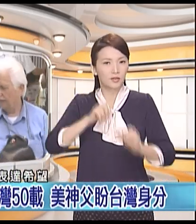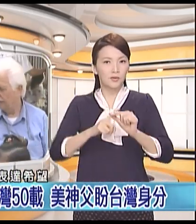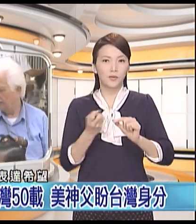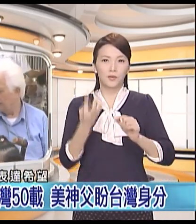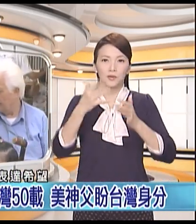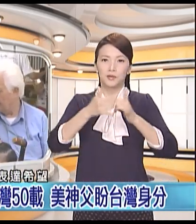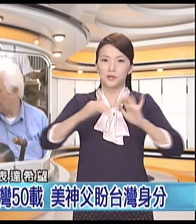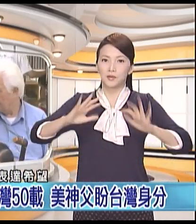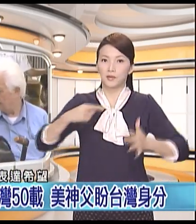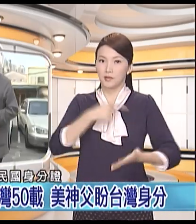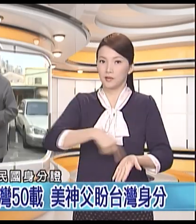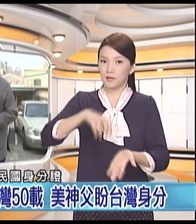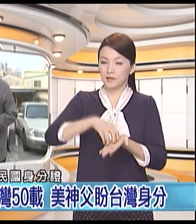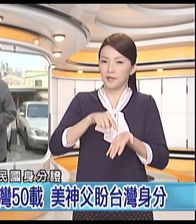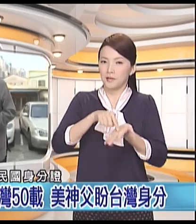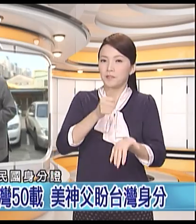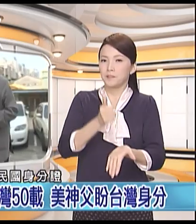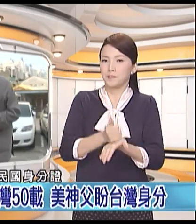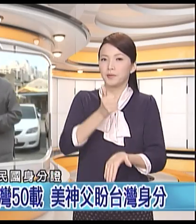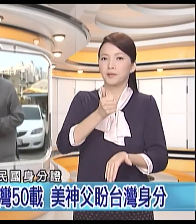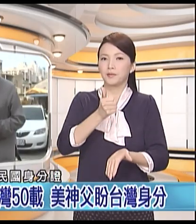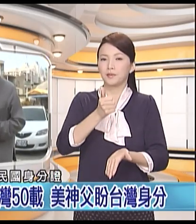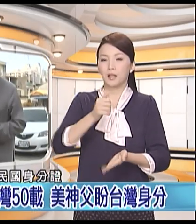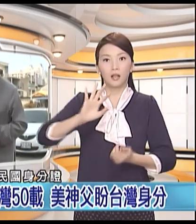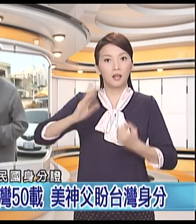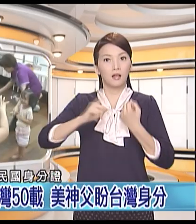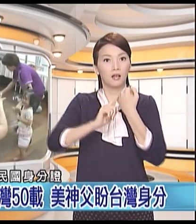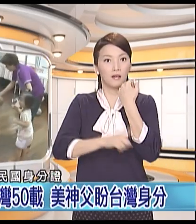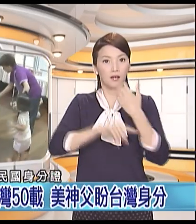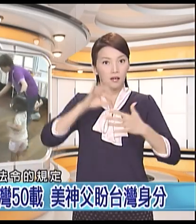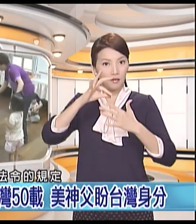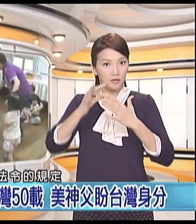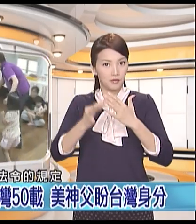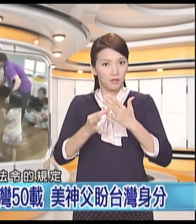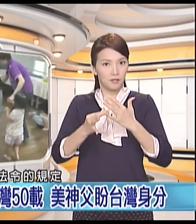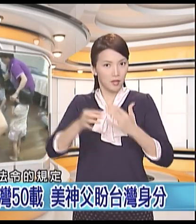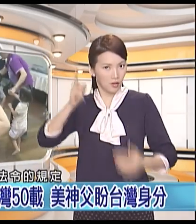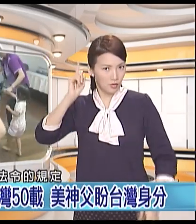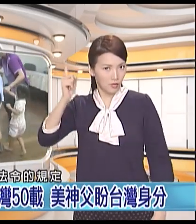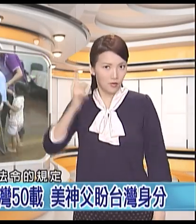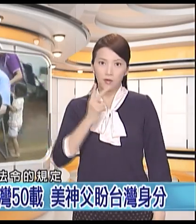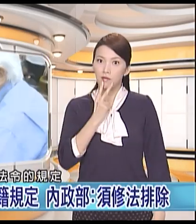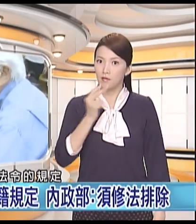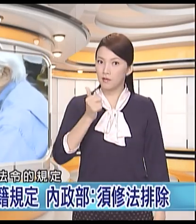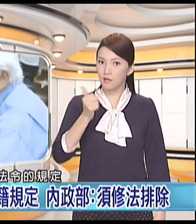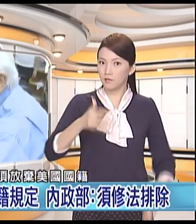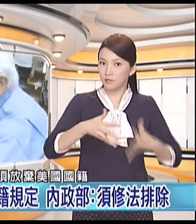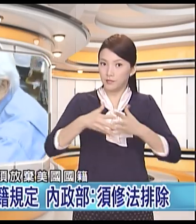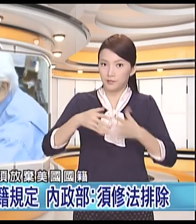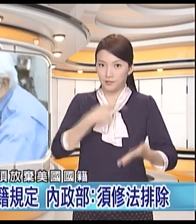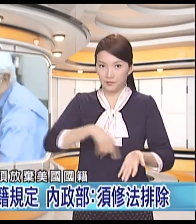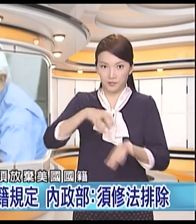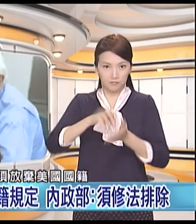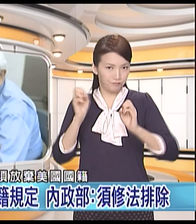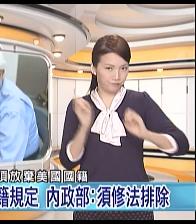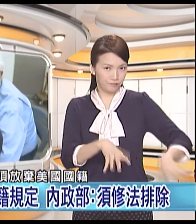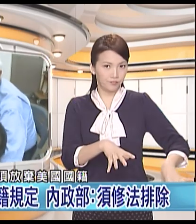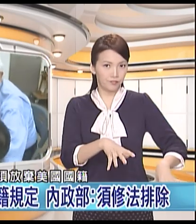表达希望拿到中华民国身份证。不过碍于法令规定，甘神父必须要放弃美国国